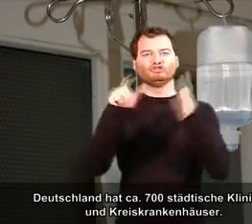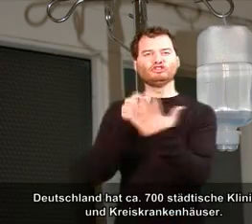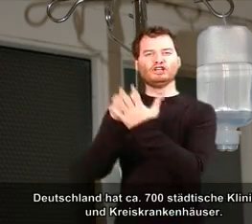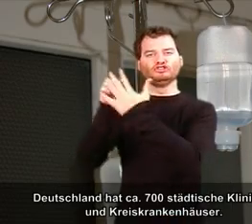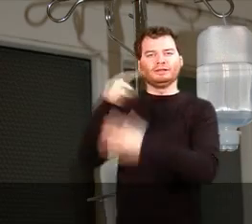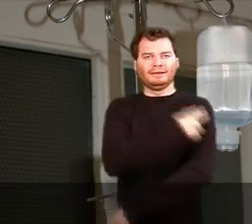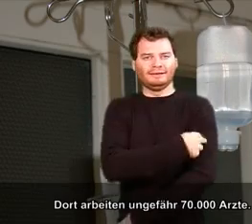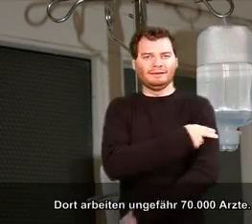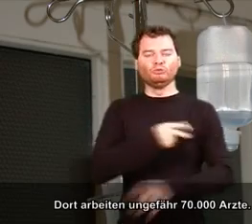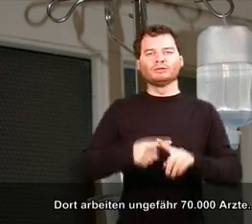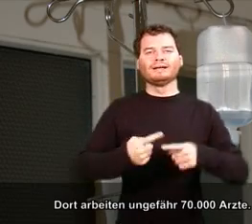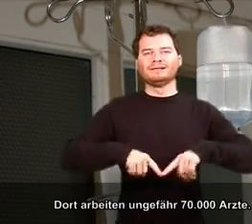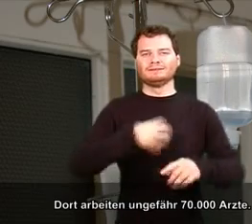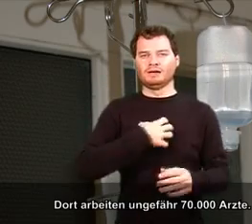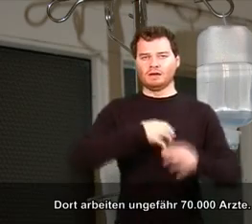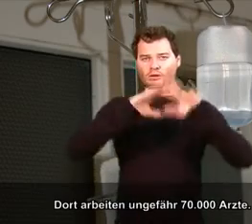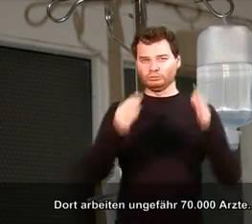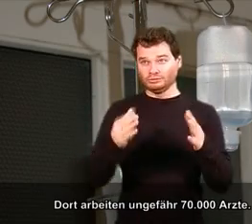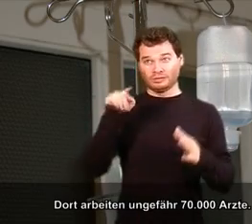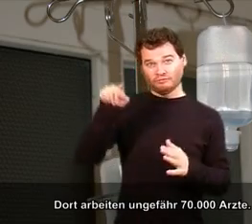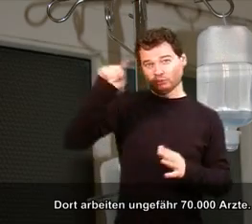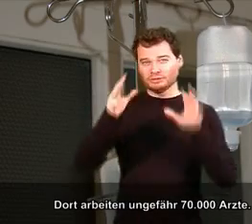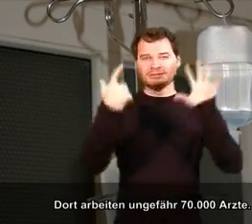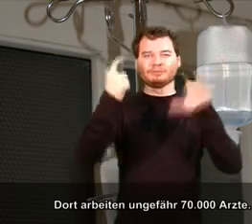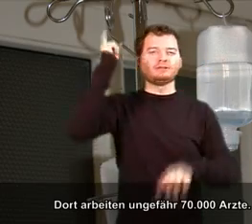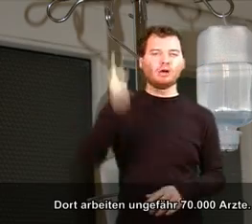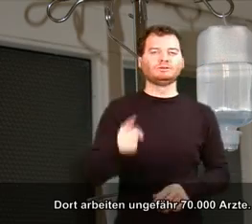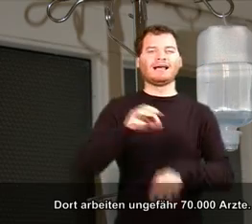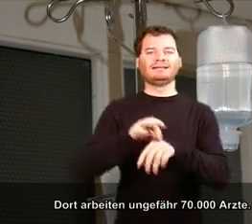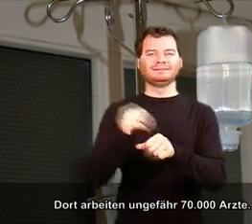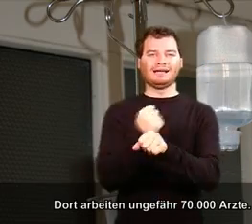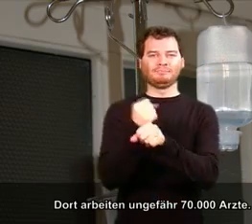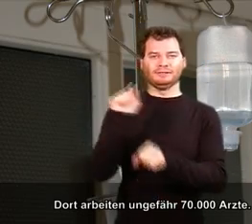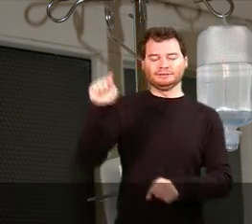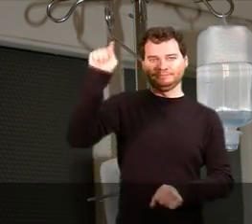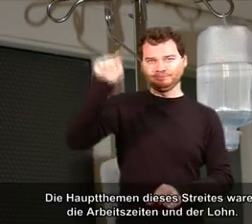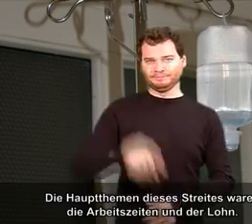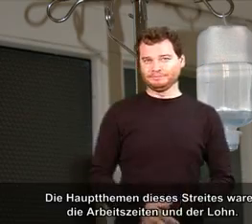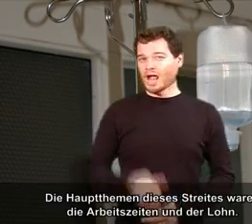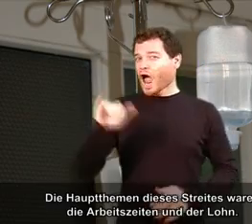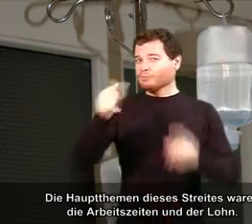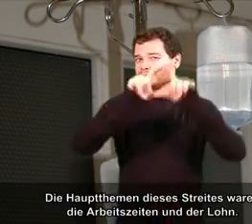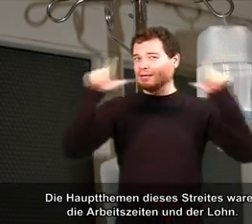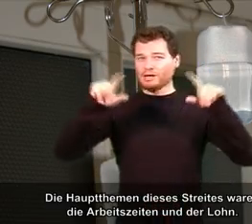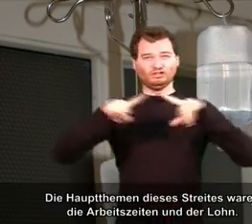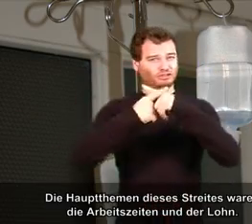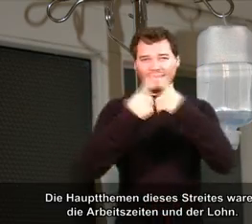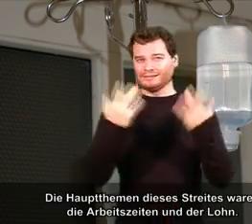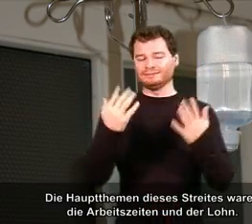Kliniken und Kreiskrankenhäuser. Dort arbeiten ungefähr 70.000 Ärzte. Die Hauptthemen dieses Streites